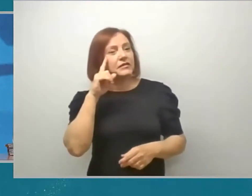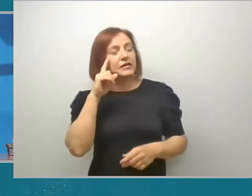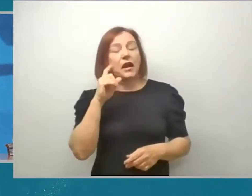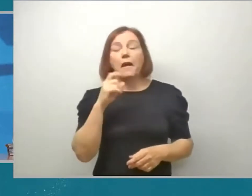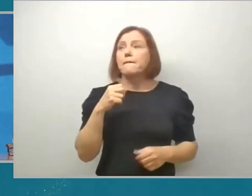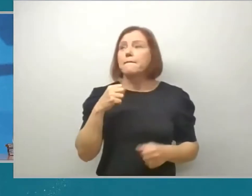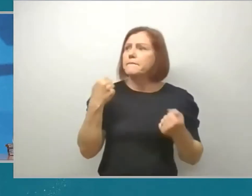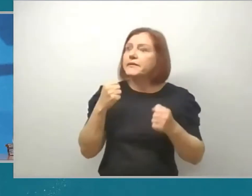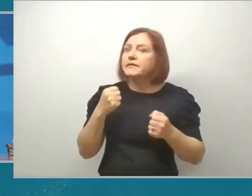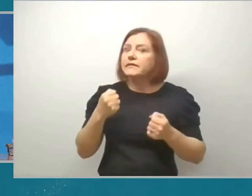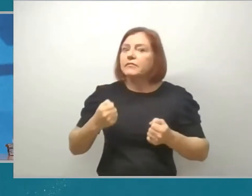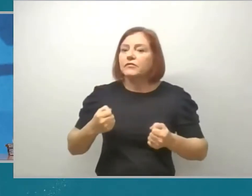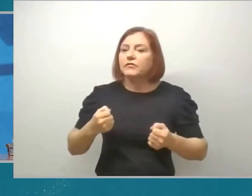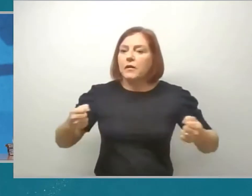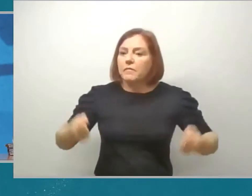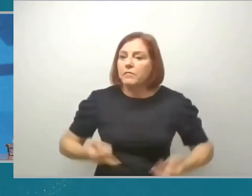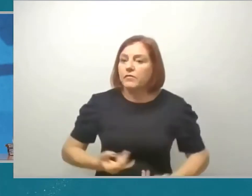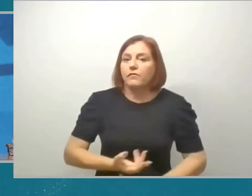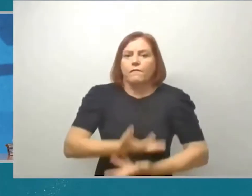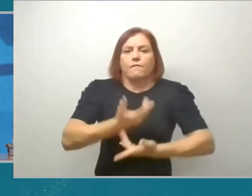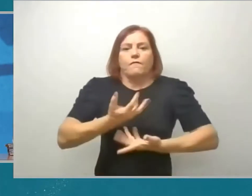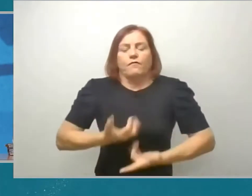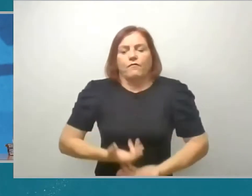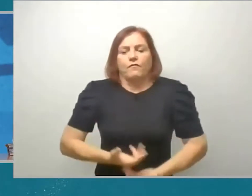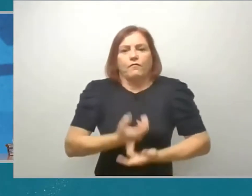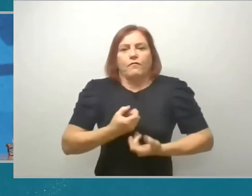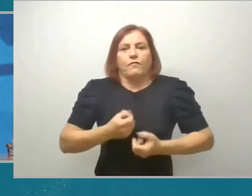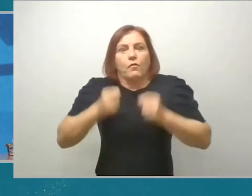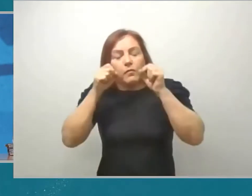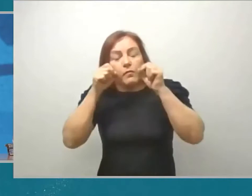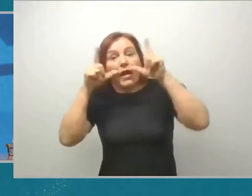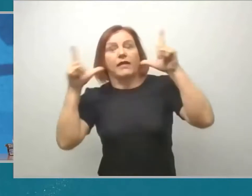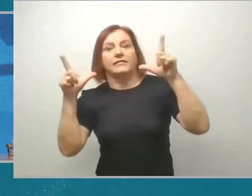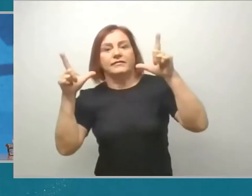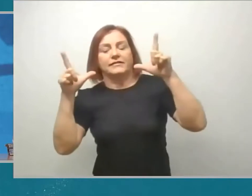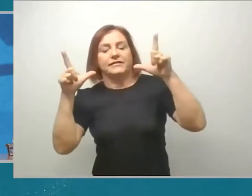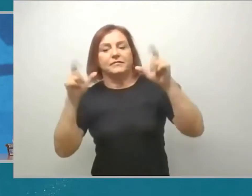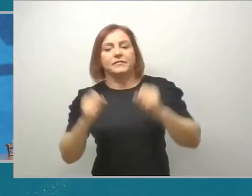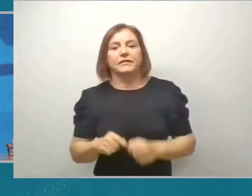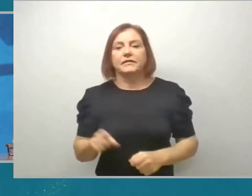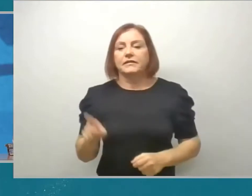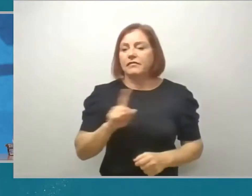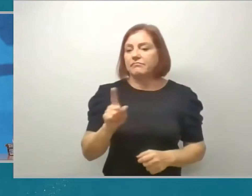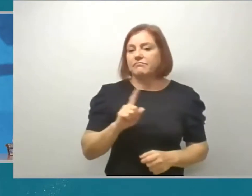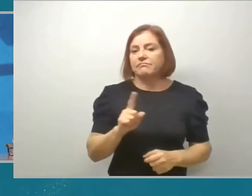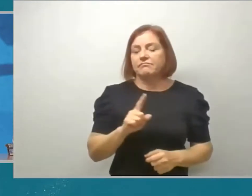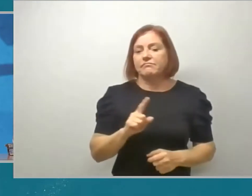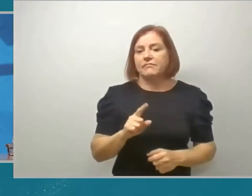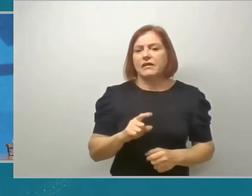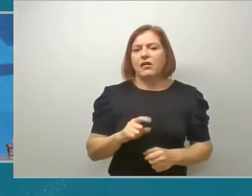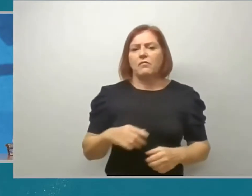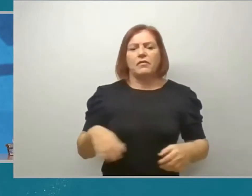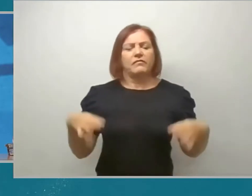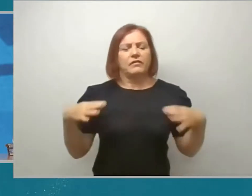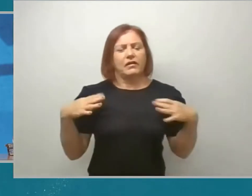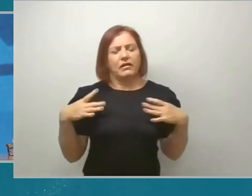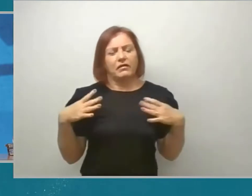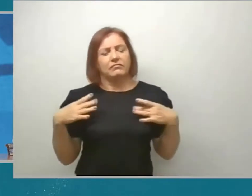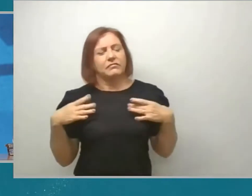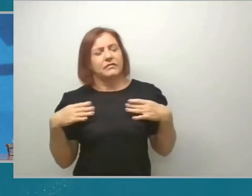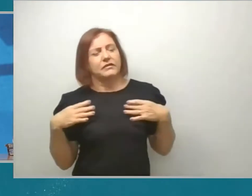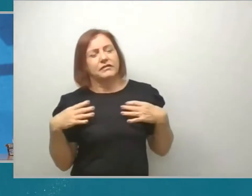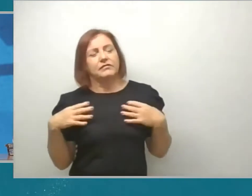para nos despertar. Não é para a gente, assim, acostumar com essa vida.